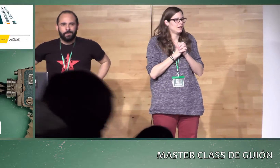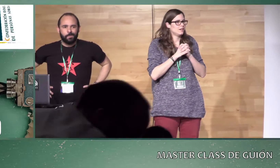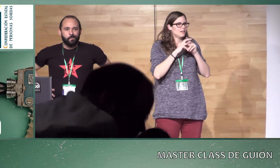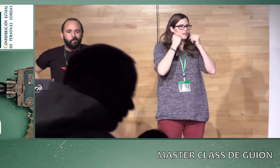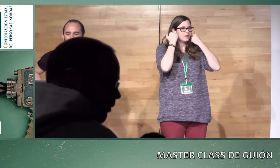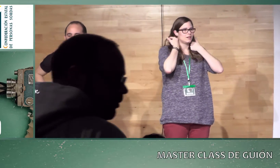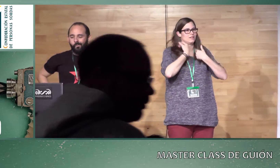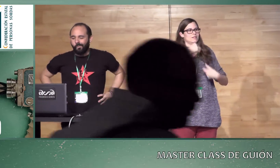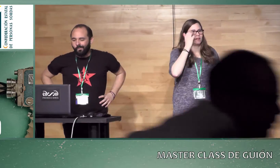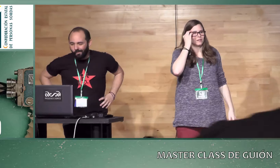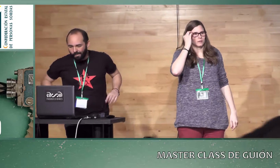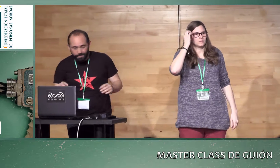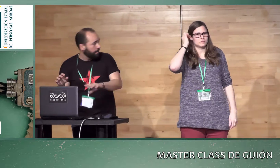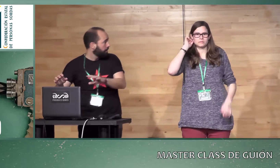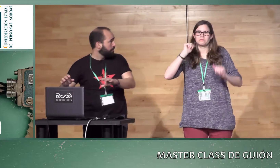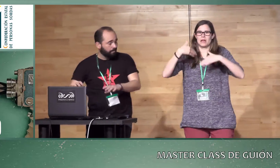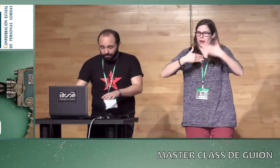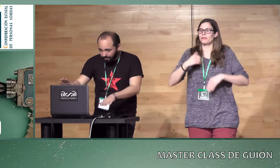Por favor.